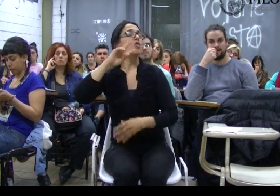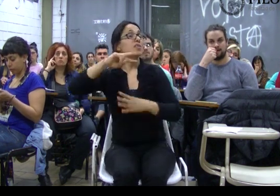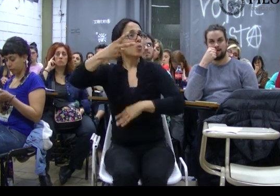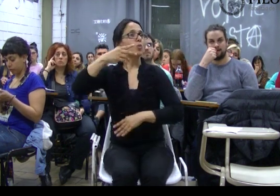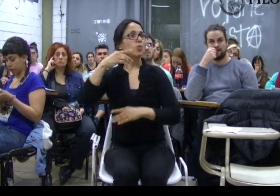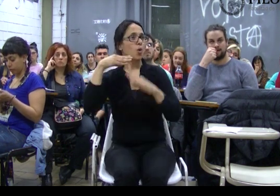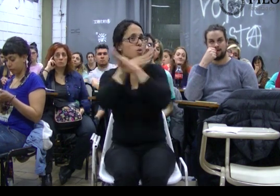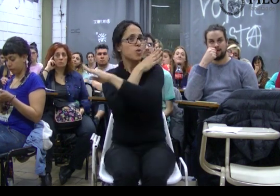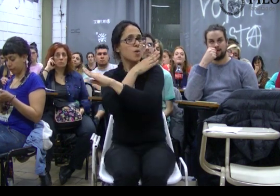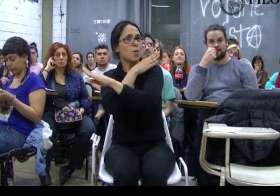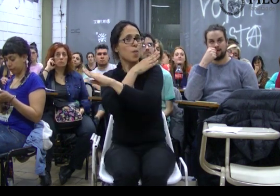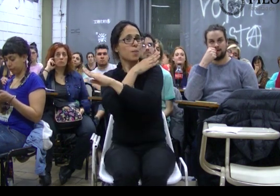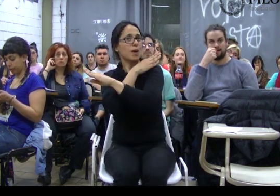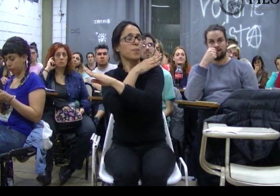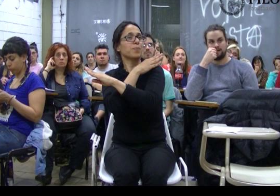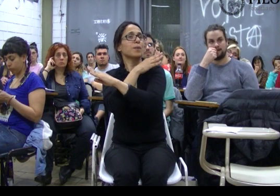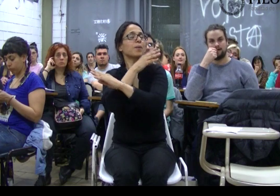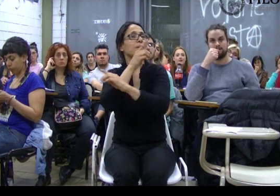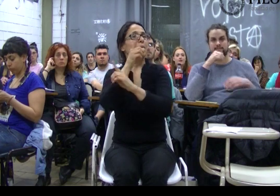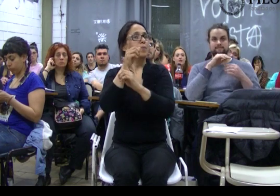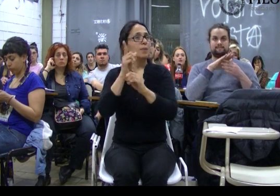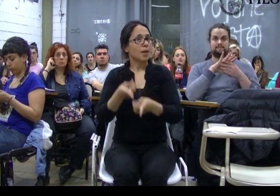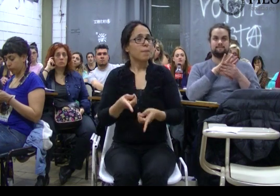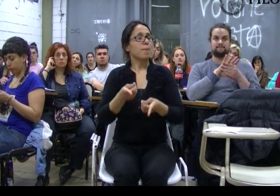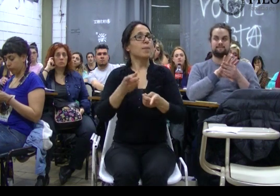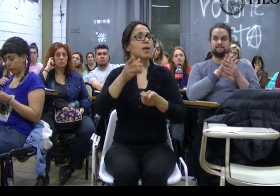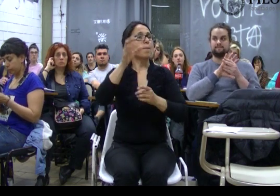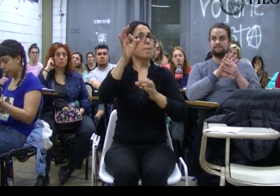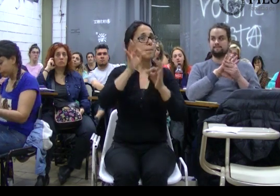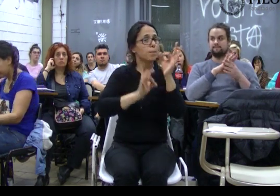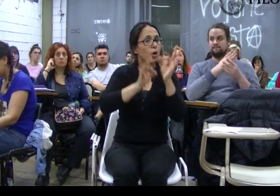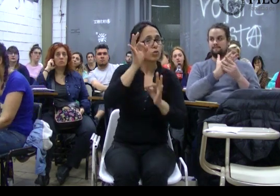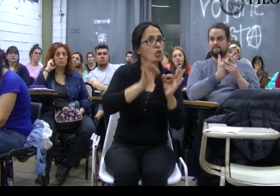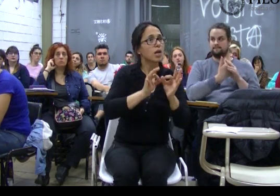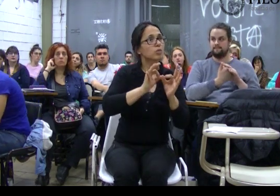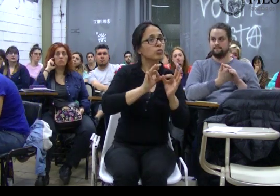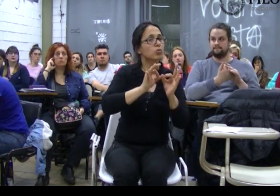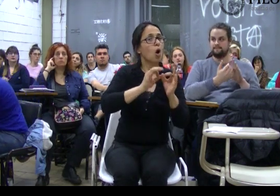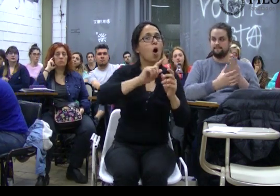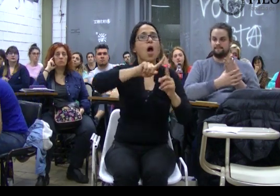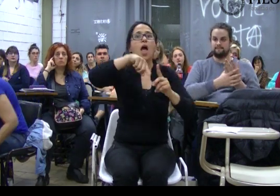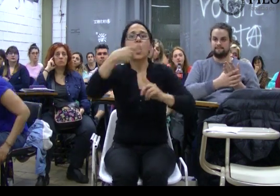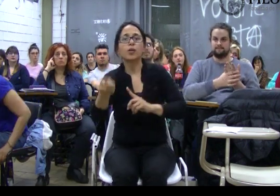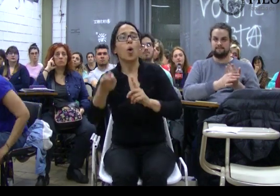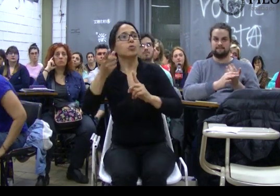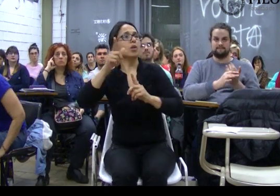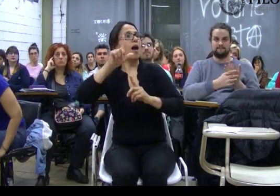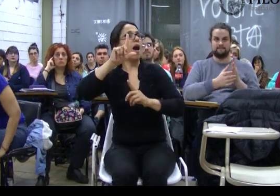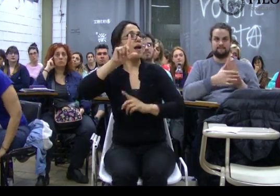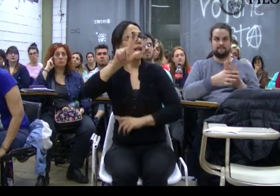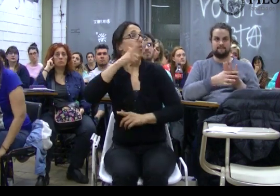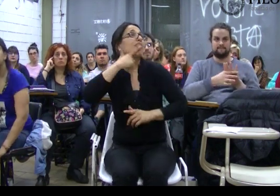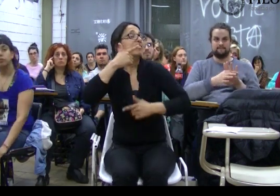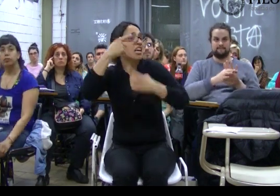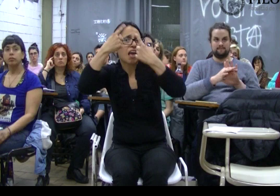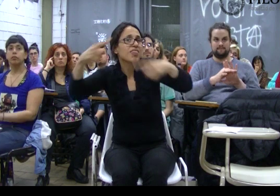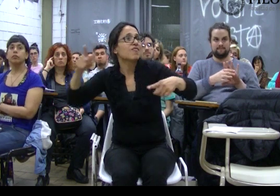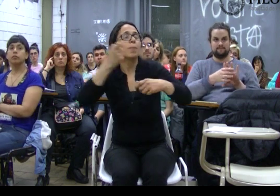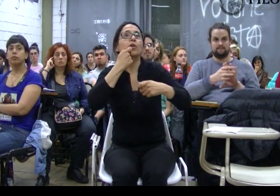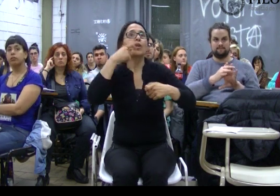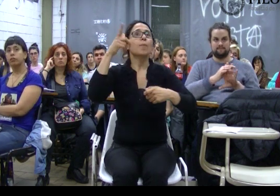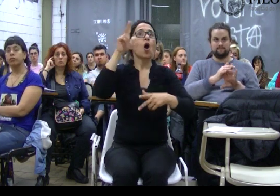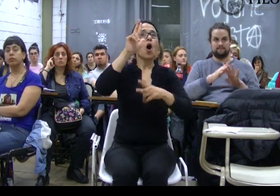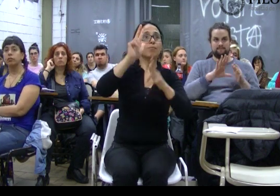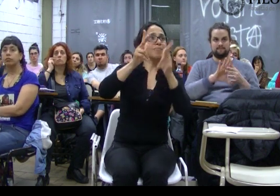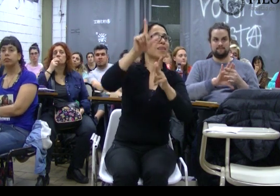Proyectos que tienen que ver con la incorporación de cuentos en otras lenguas de señas, en lengua de señas uruguaya, paraguaya.